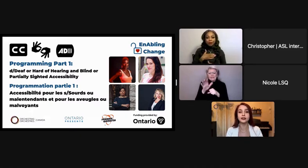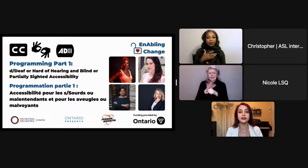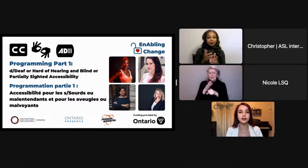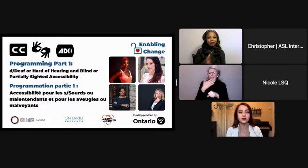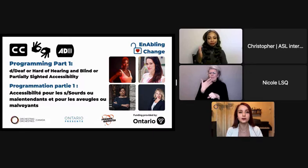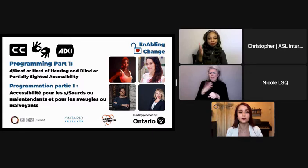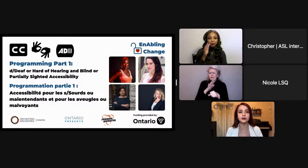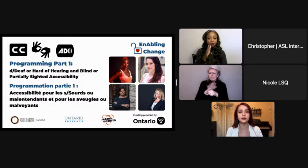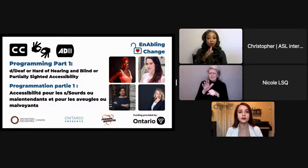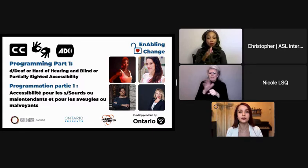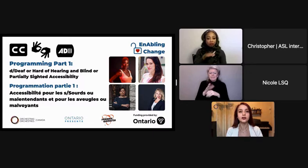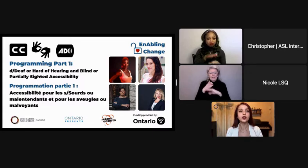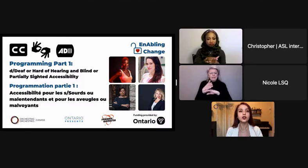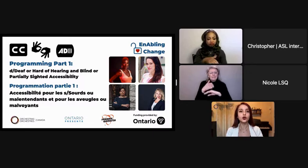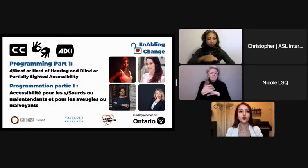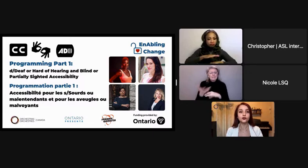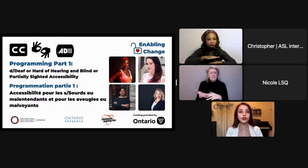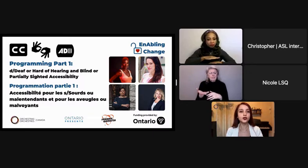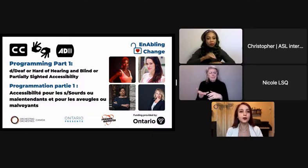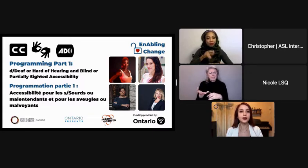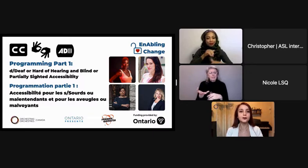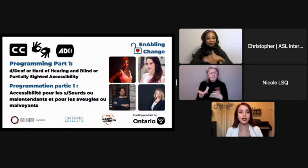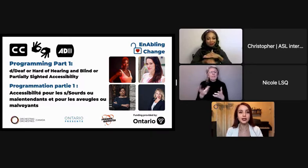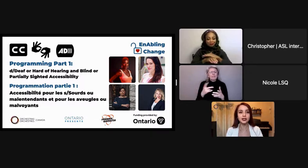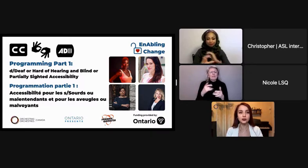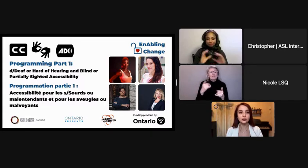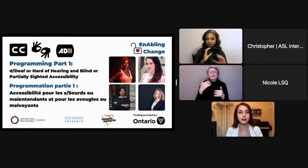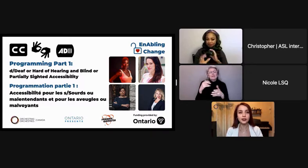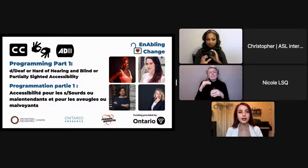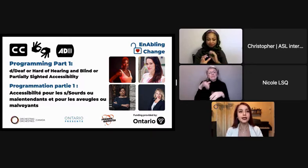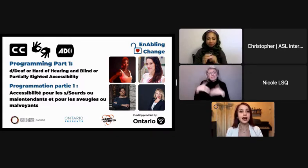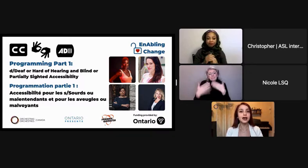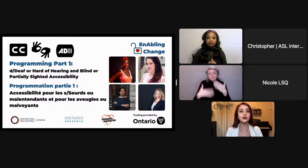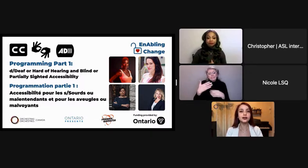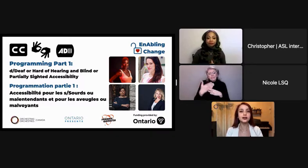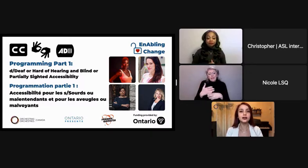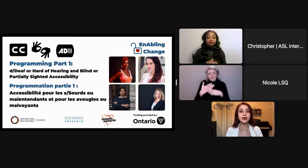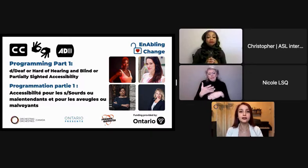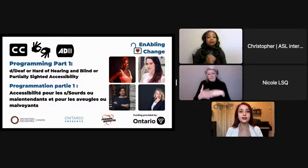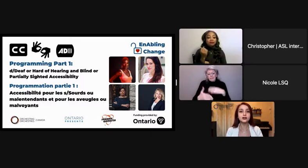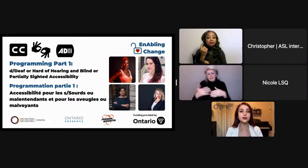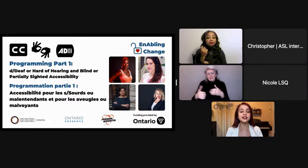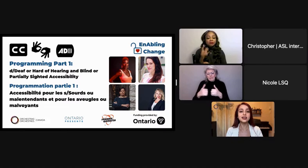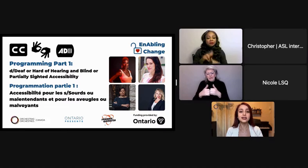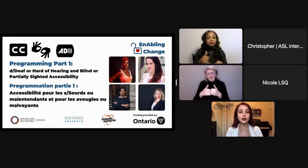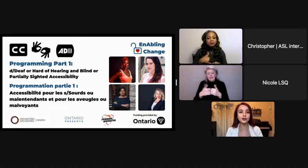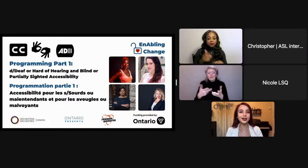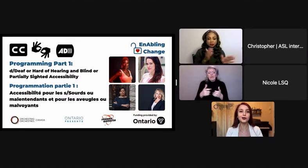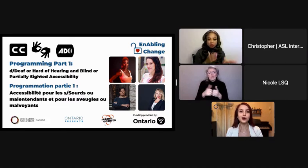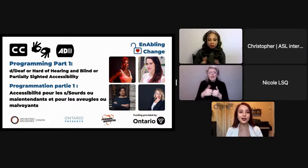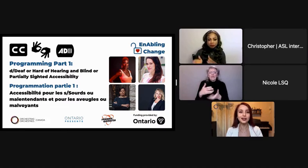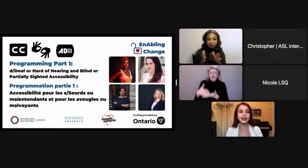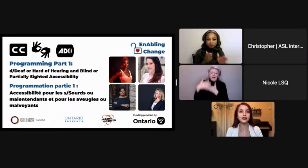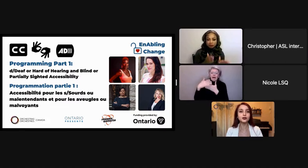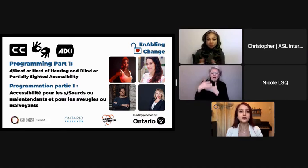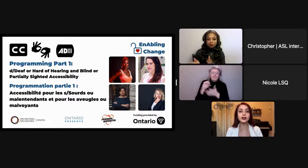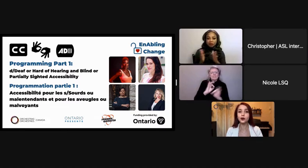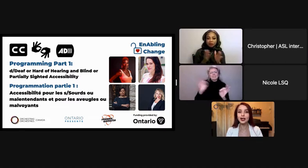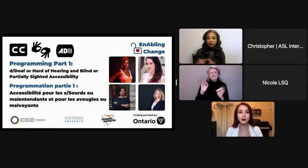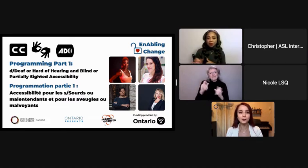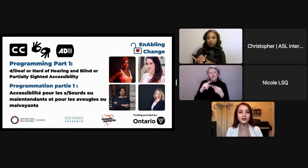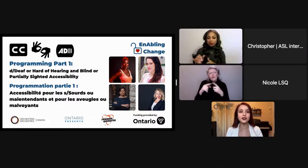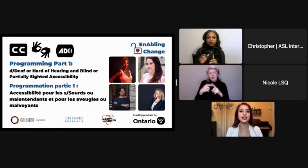accessibles. Au fil de la préparation et avec l'aide de mes extraordinaires collègues et de